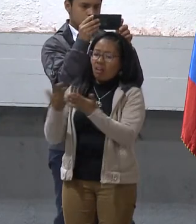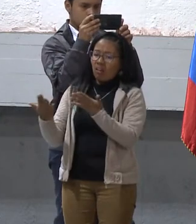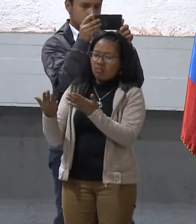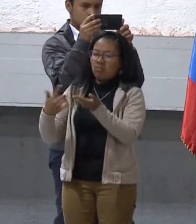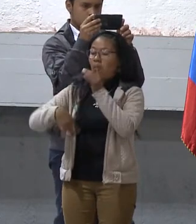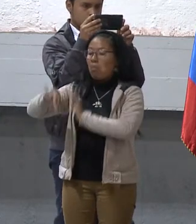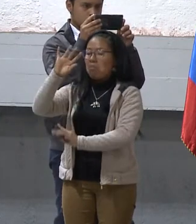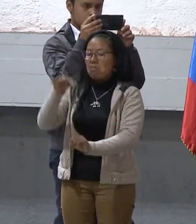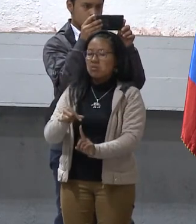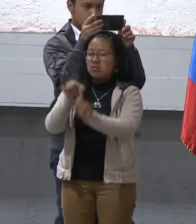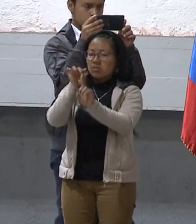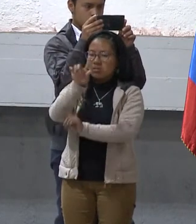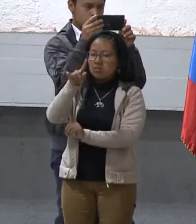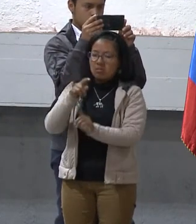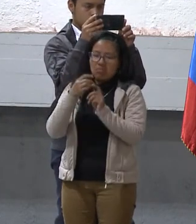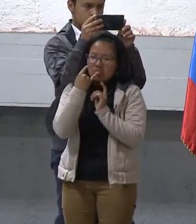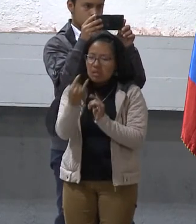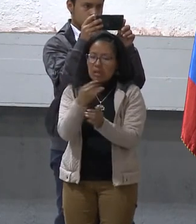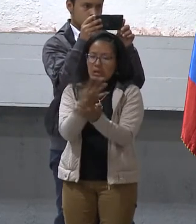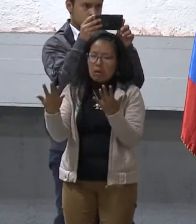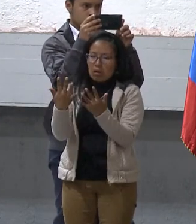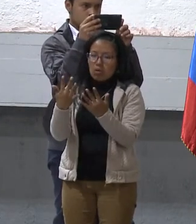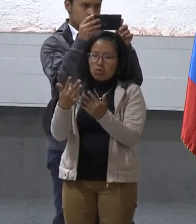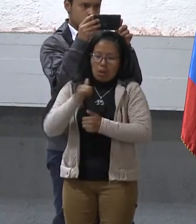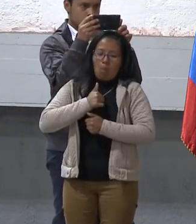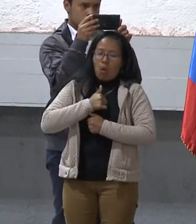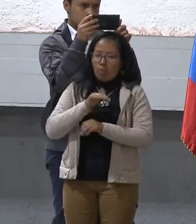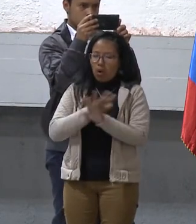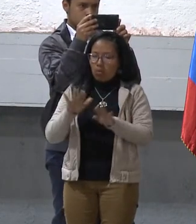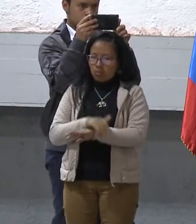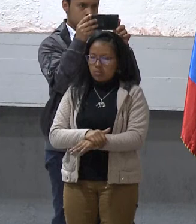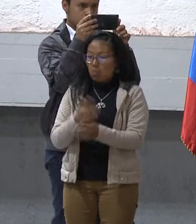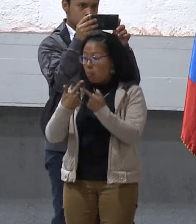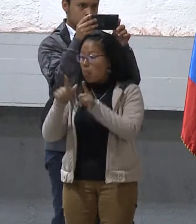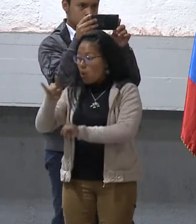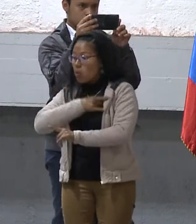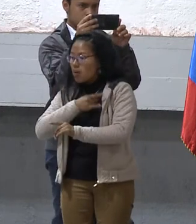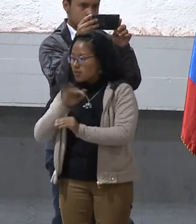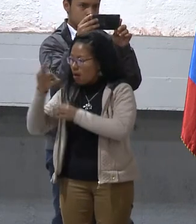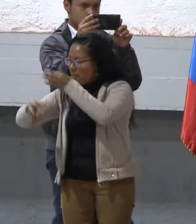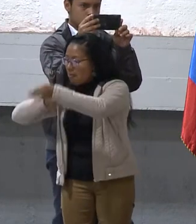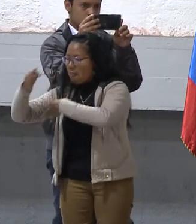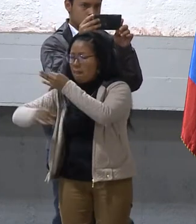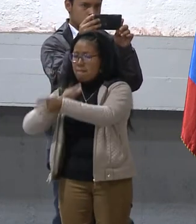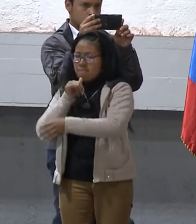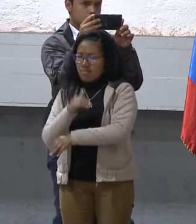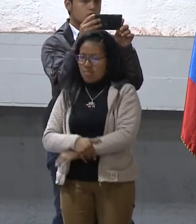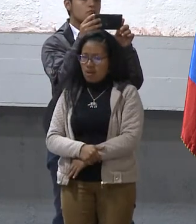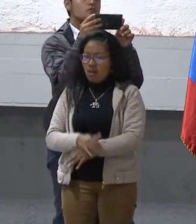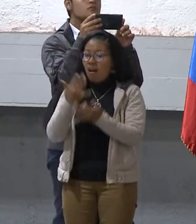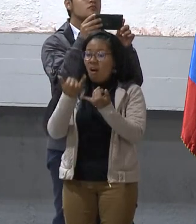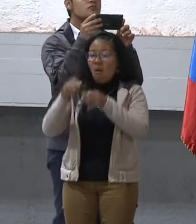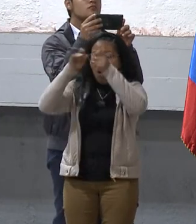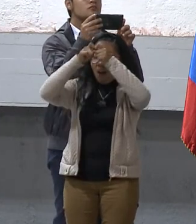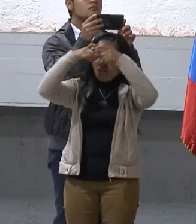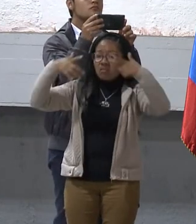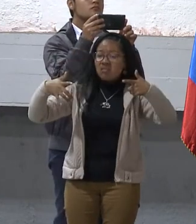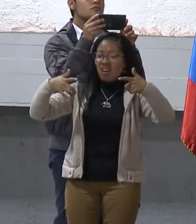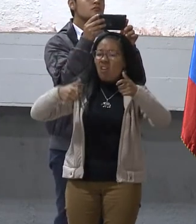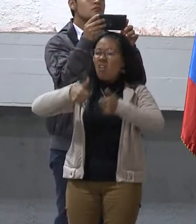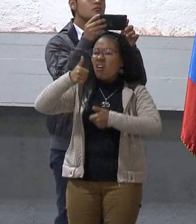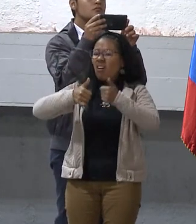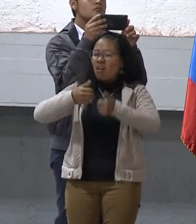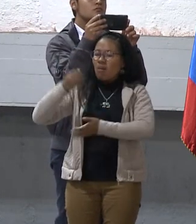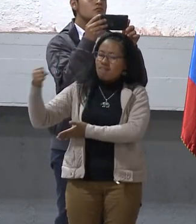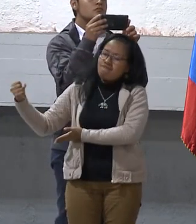particulares sobre nuestros derechos hemos llegado al punto de que hoy el estado soporta a duras penas la mitad